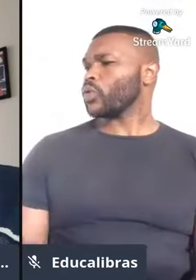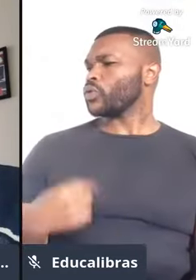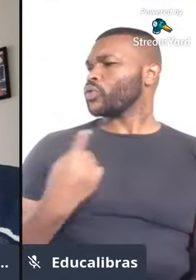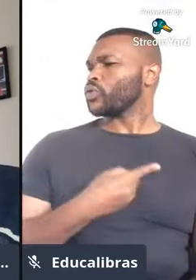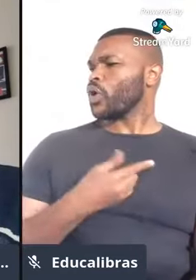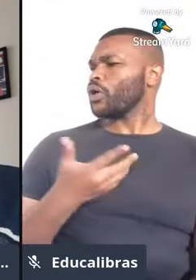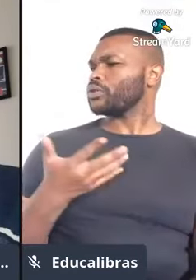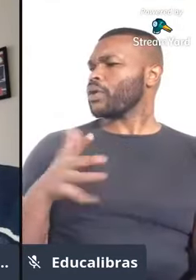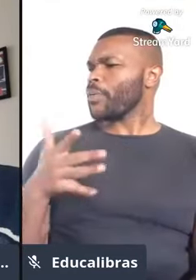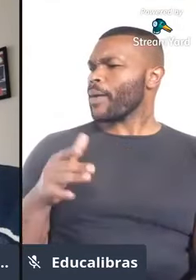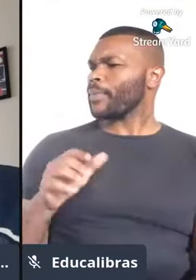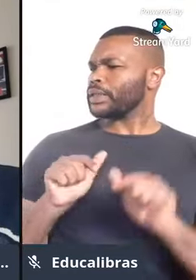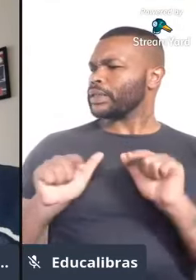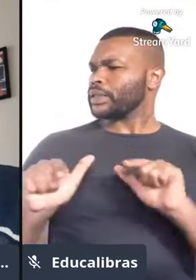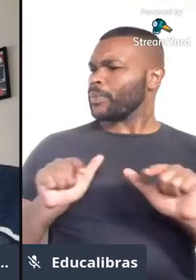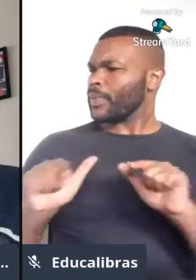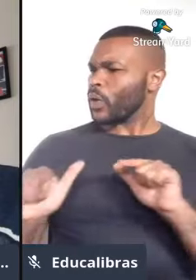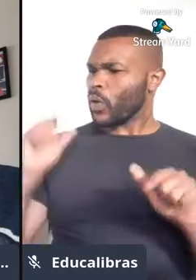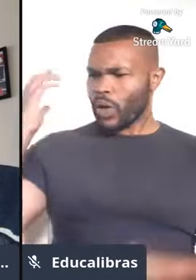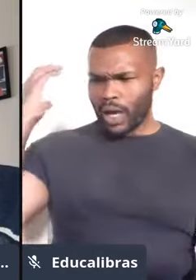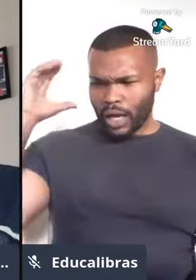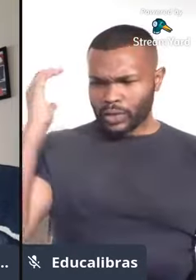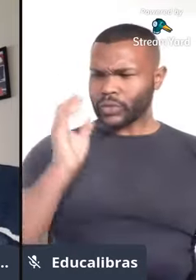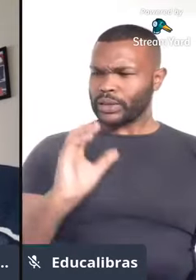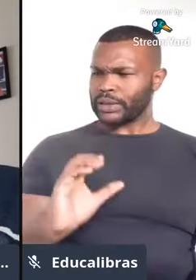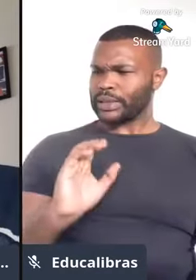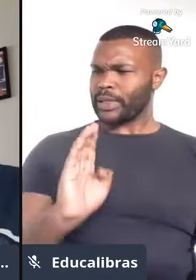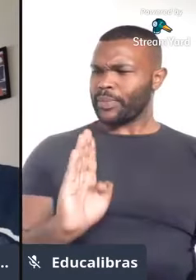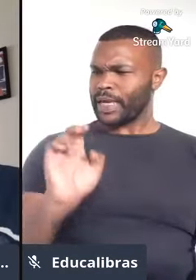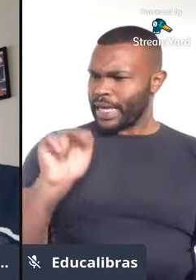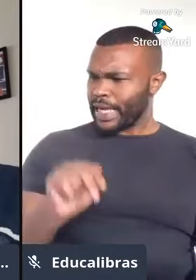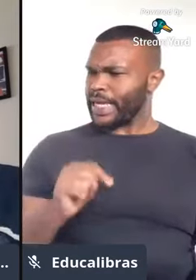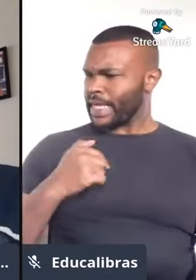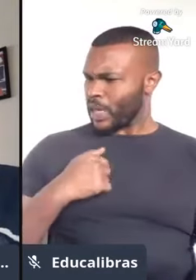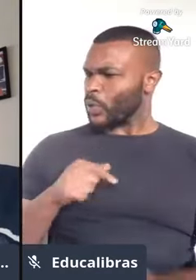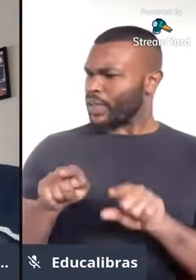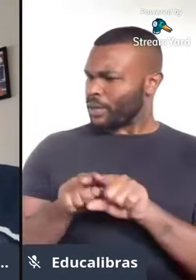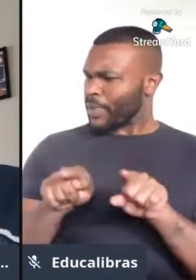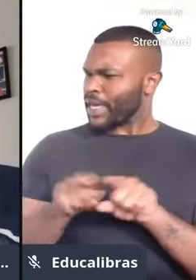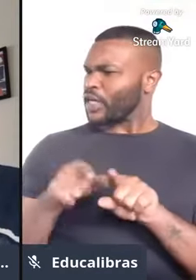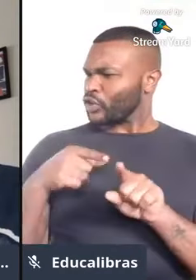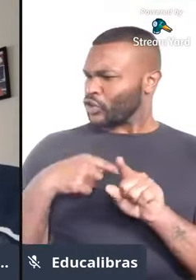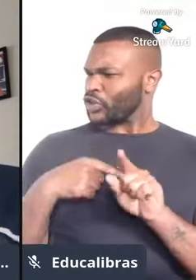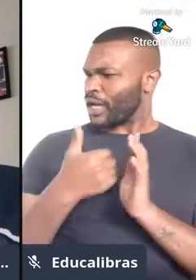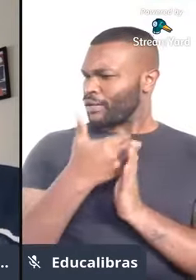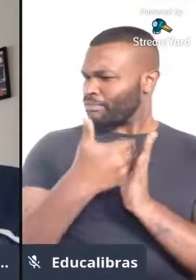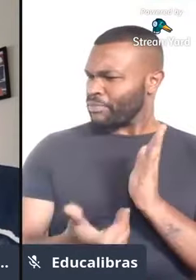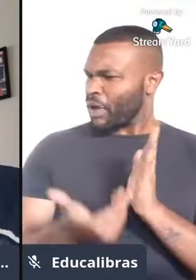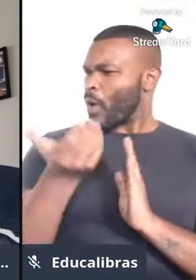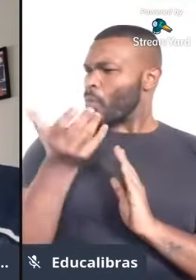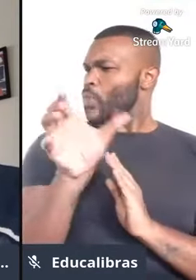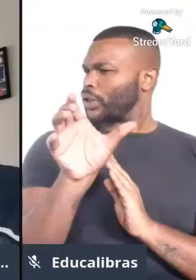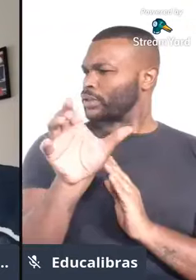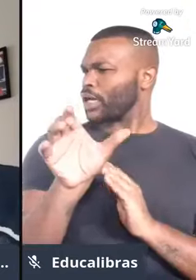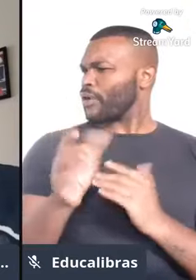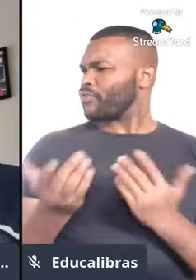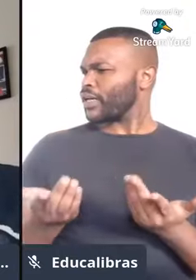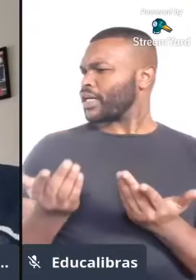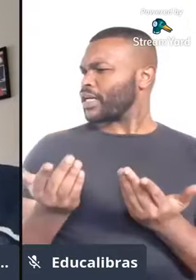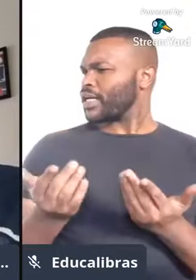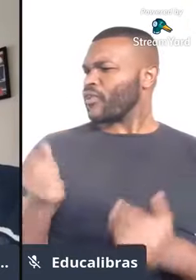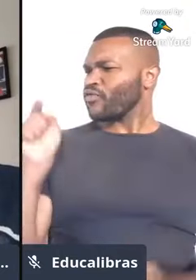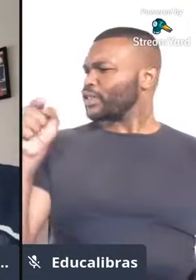na CBN, eu tinha aquela coluna lá na CBN, Sim, não era? sim, exato. Sim. O que você achava eu ouvia. da coluna? O que você